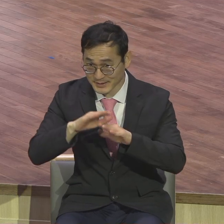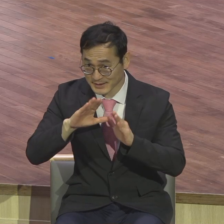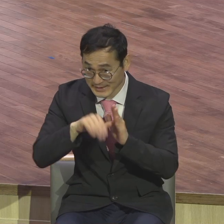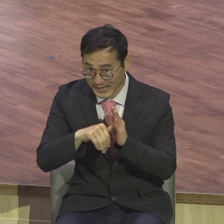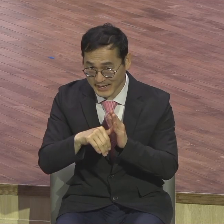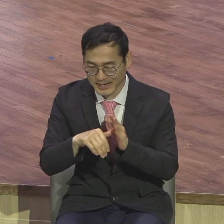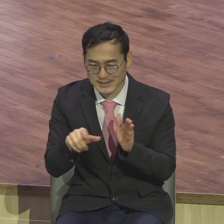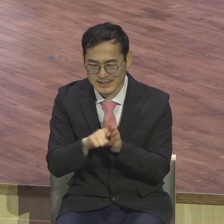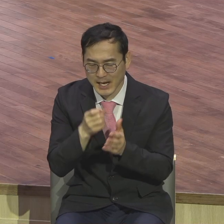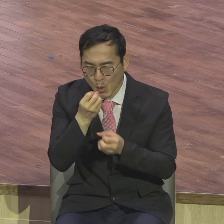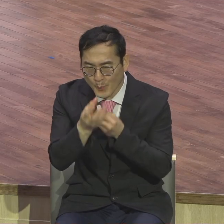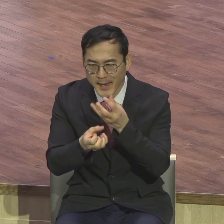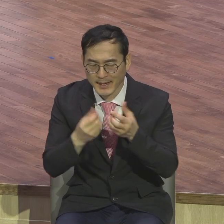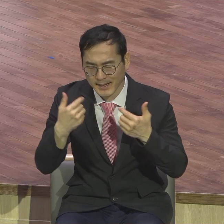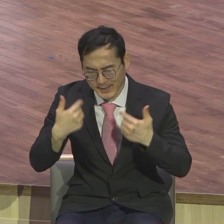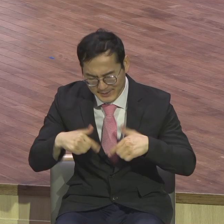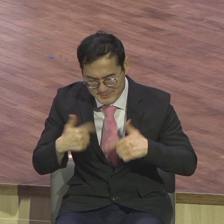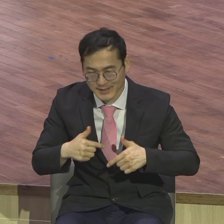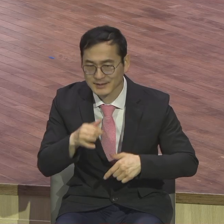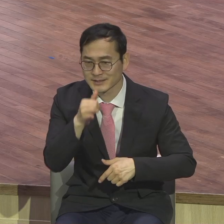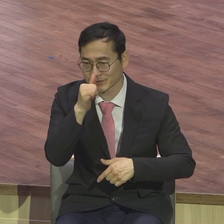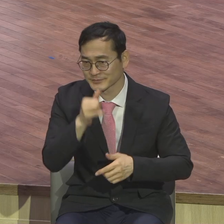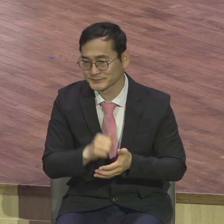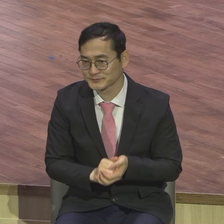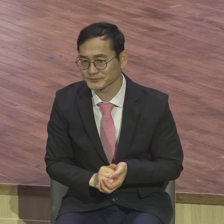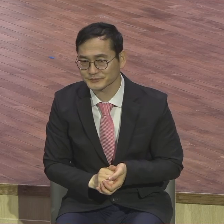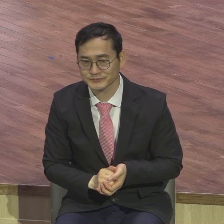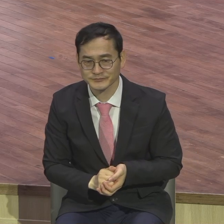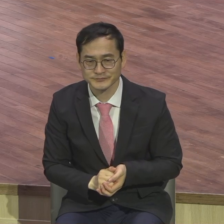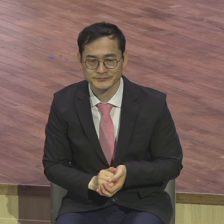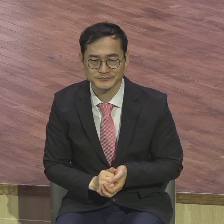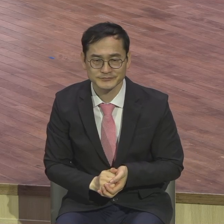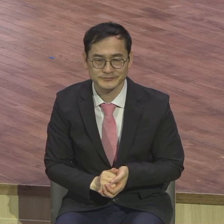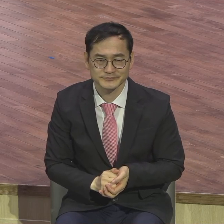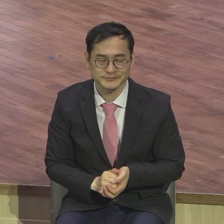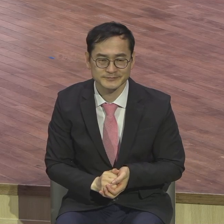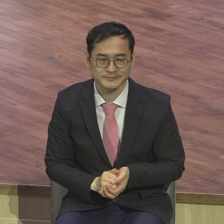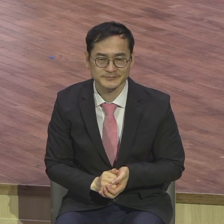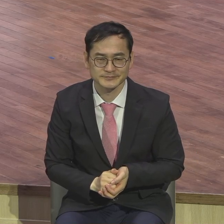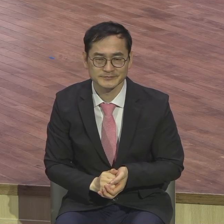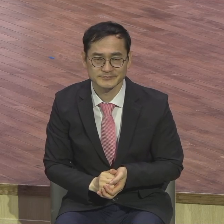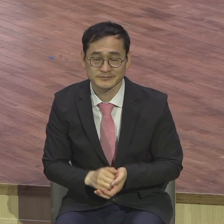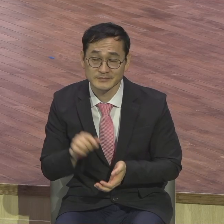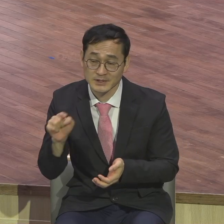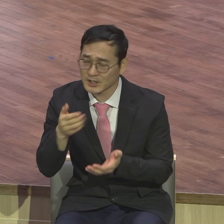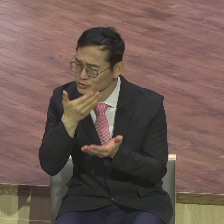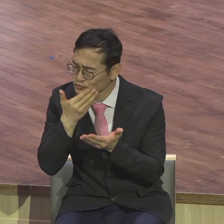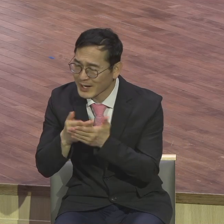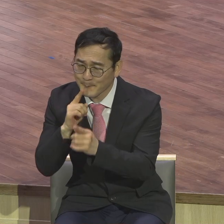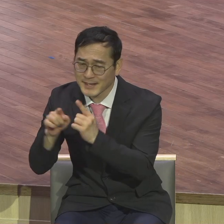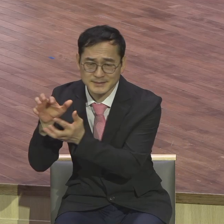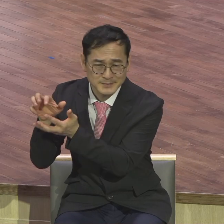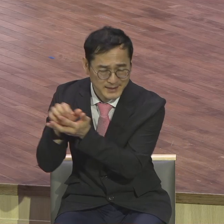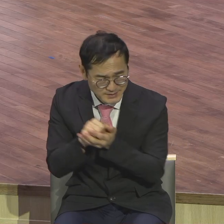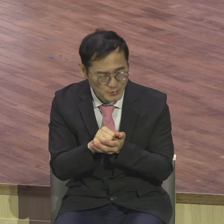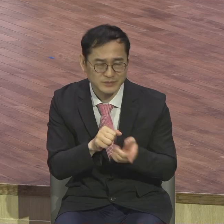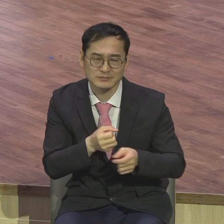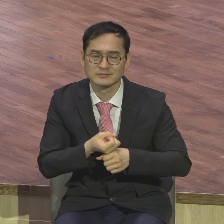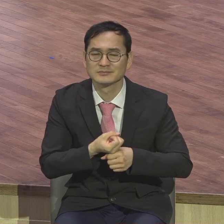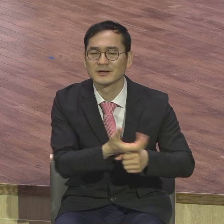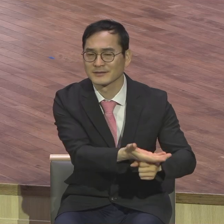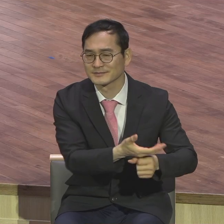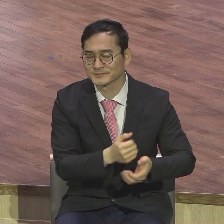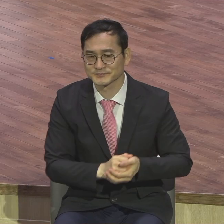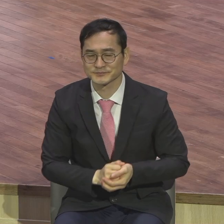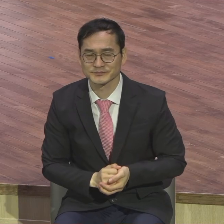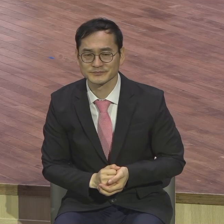고백적으로 하는 것이 신명계 6장 4절로 9절이에요. 그 정도로 중요한 말씀을 예수님께서 인용합니다. 그런데 안타까운